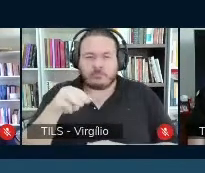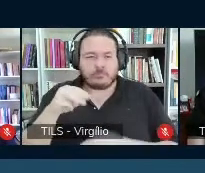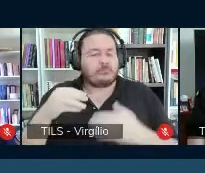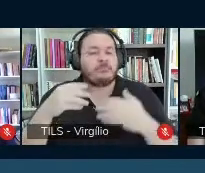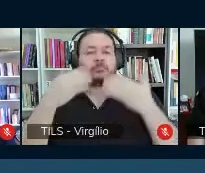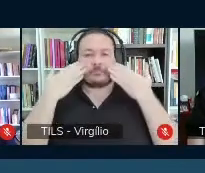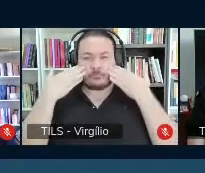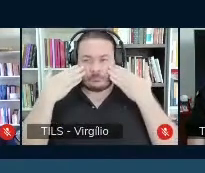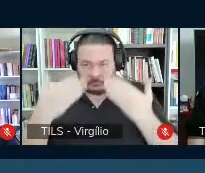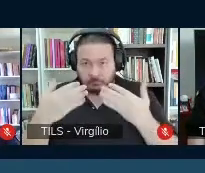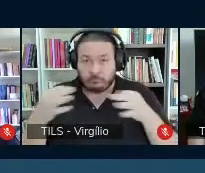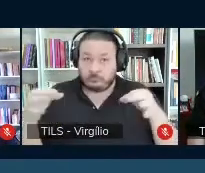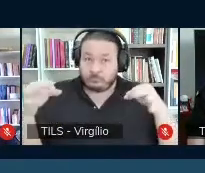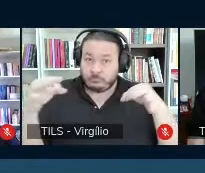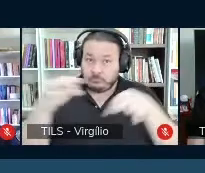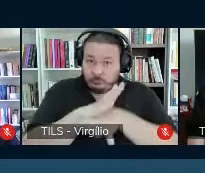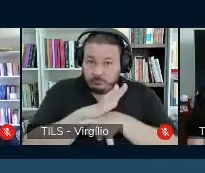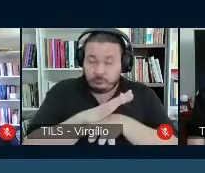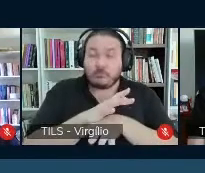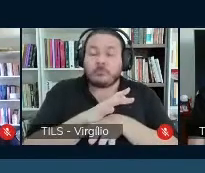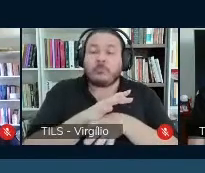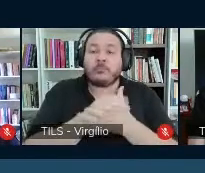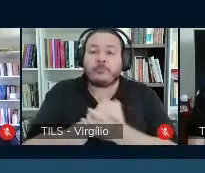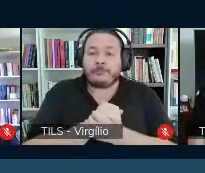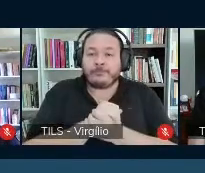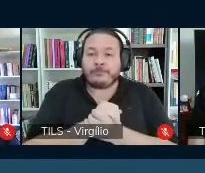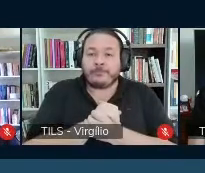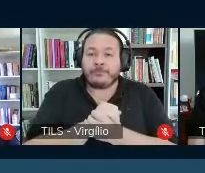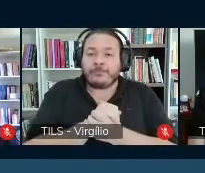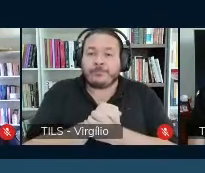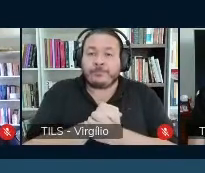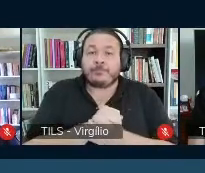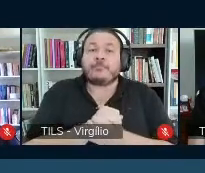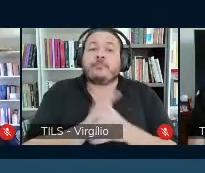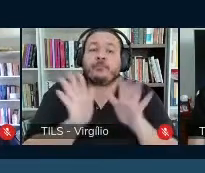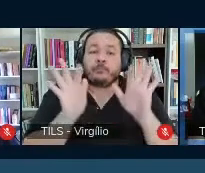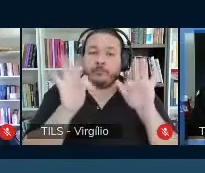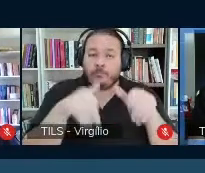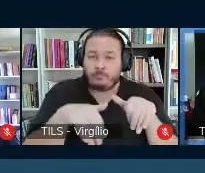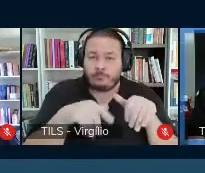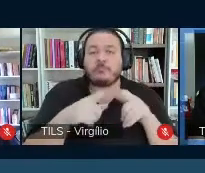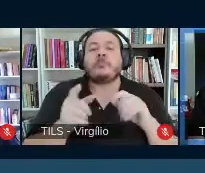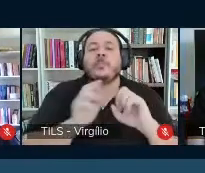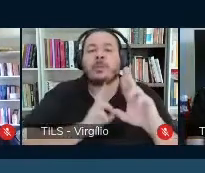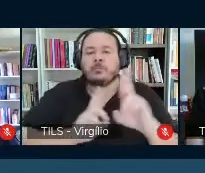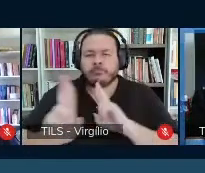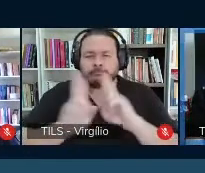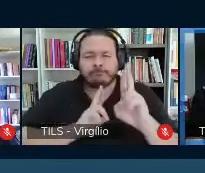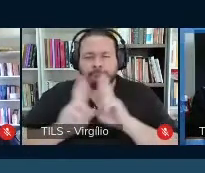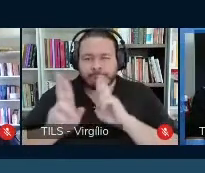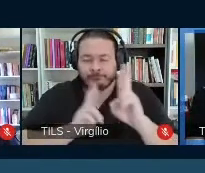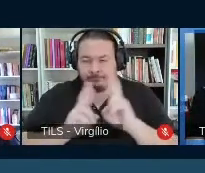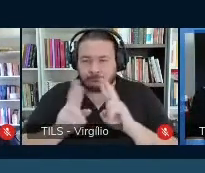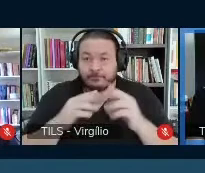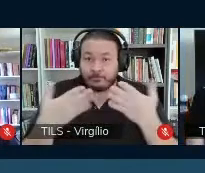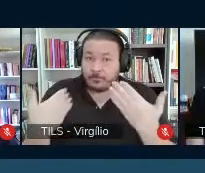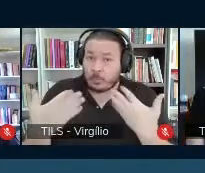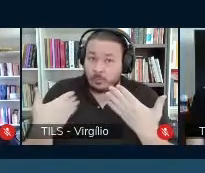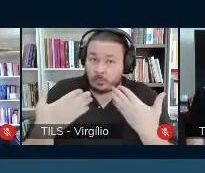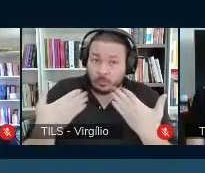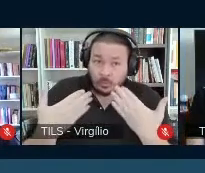do candidato ao título. Depois, há um debate, uma